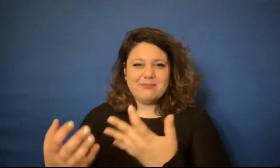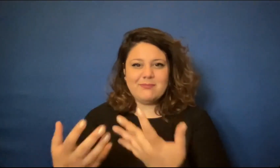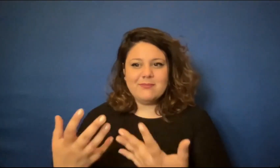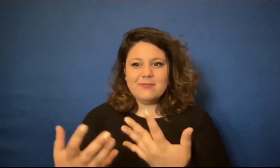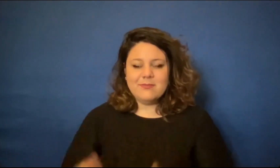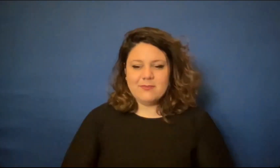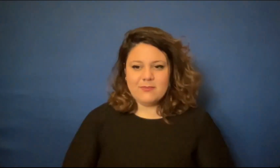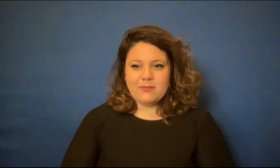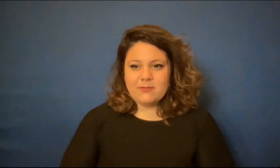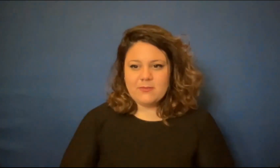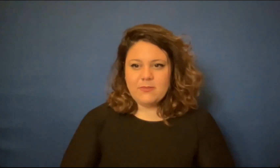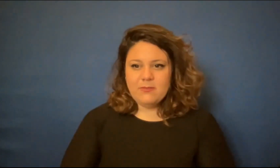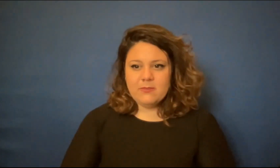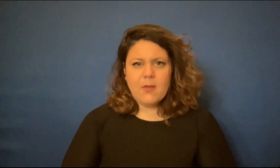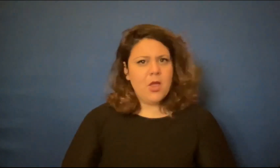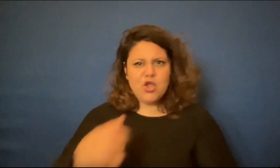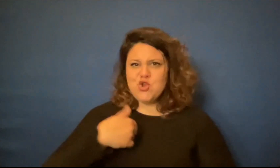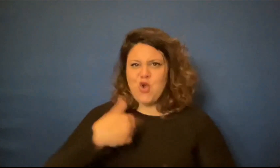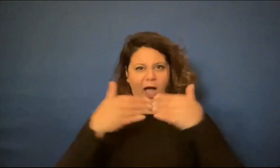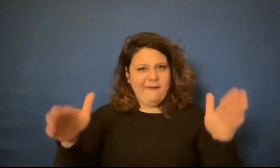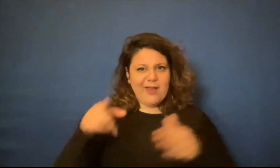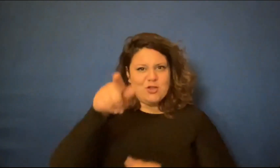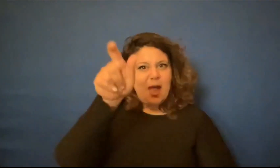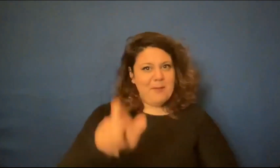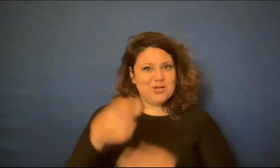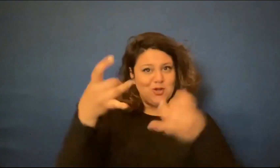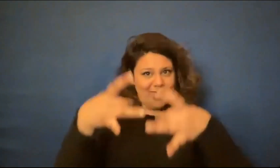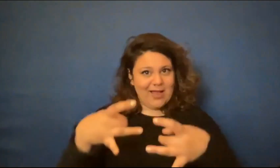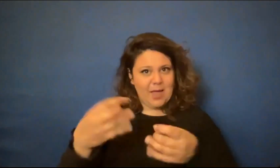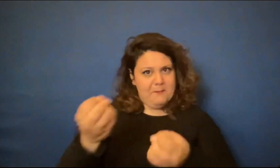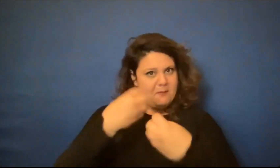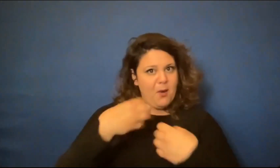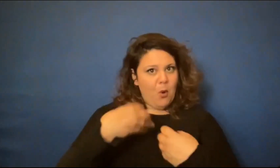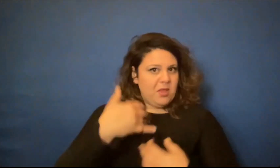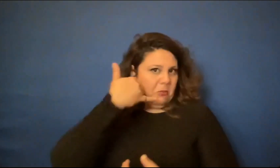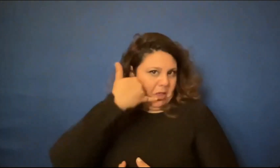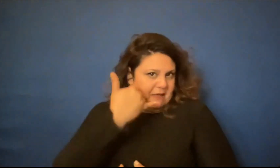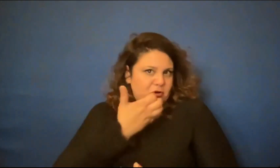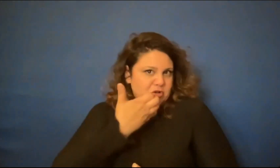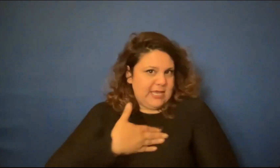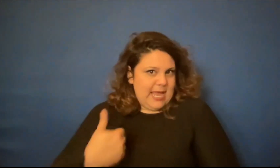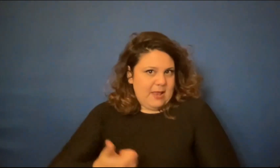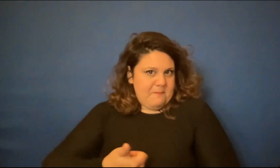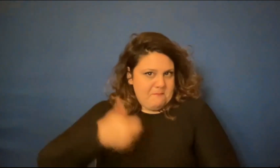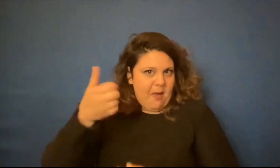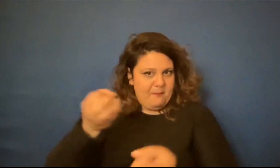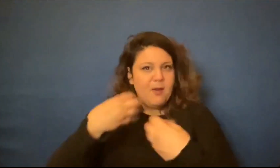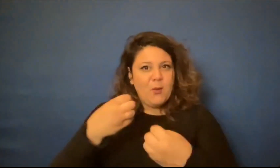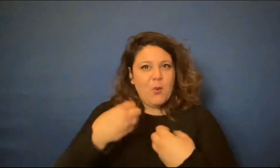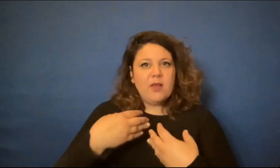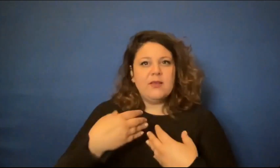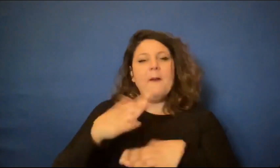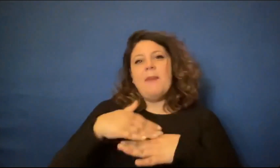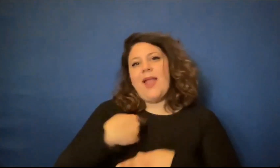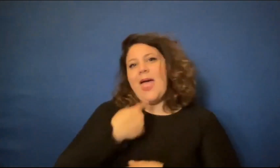hablar con esta persona y que me cuente un poco por vía telefónica, más si quieres, qué ocurrió y yo darle una